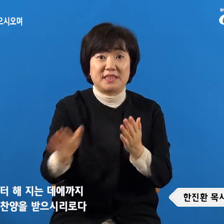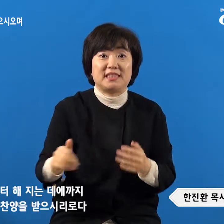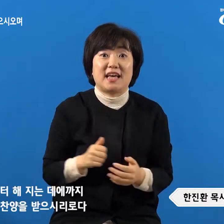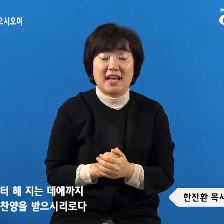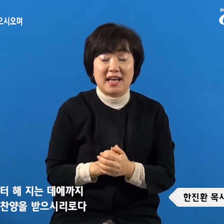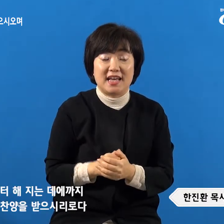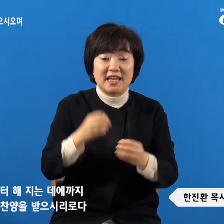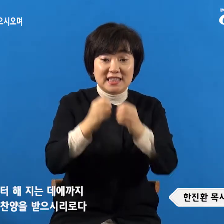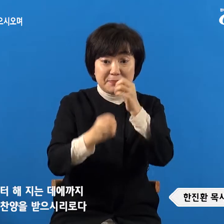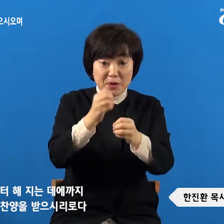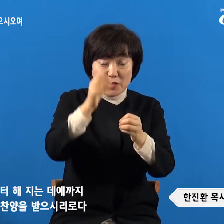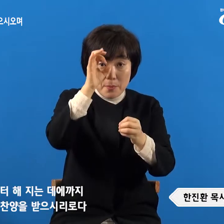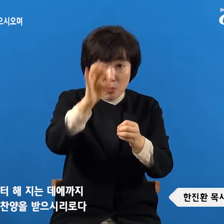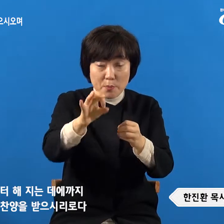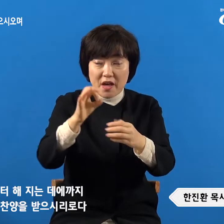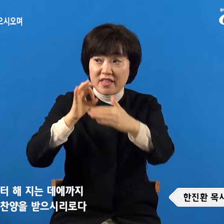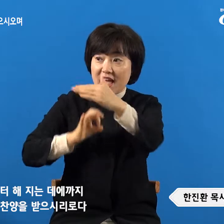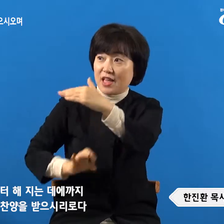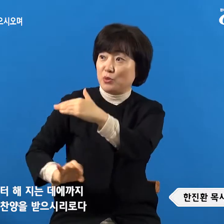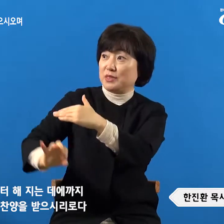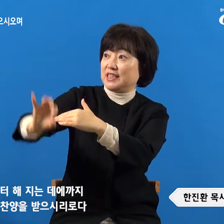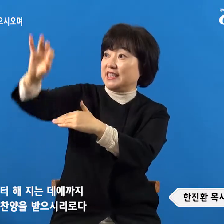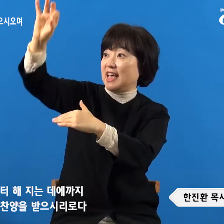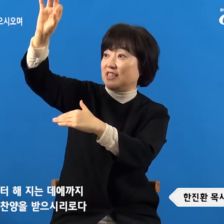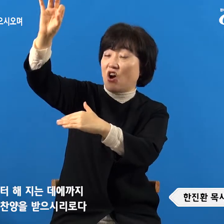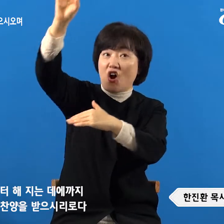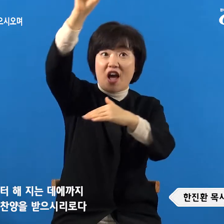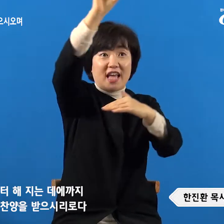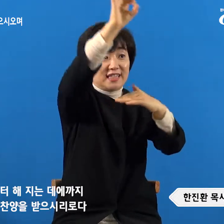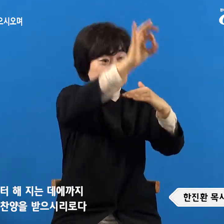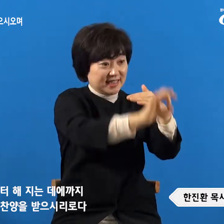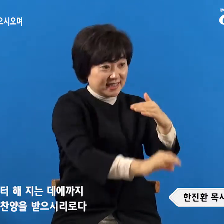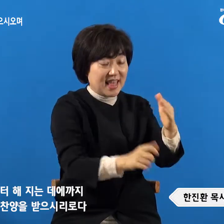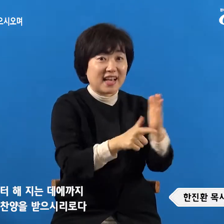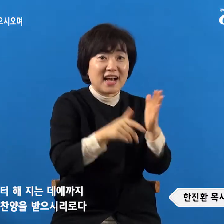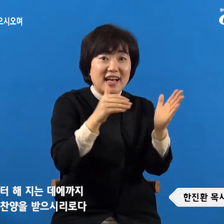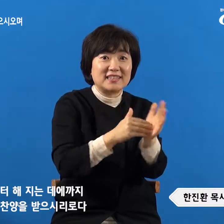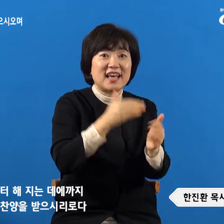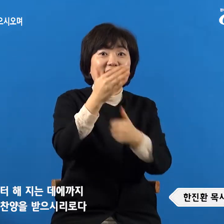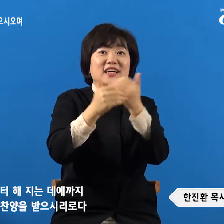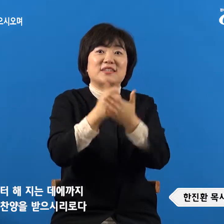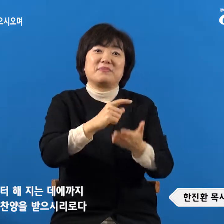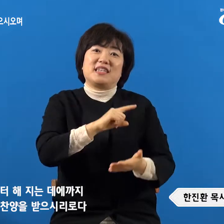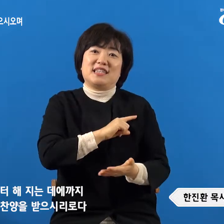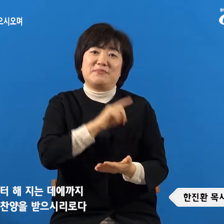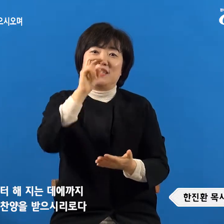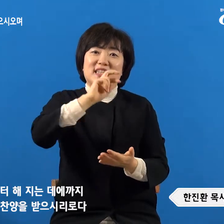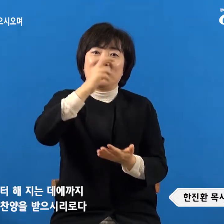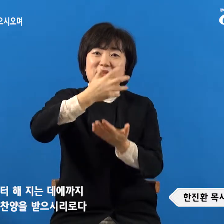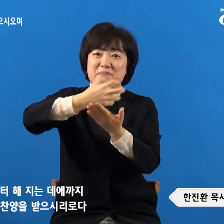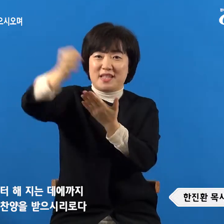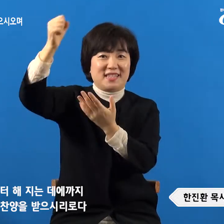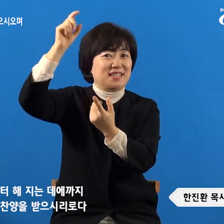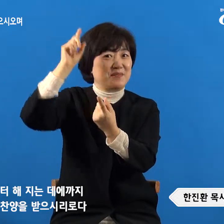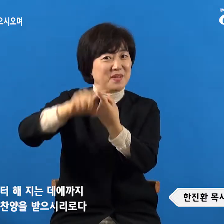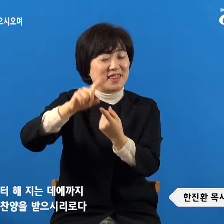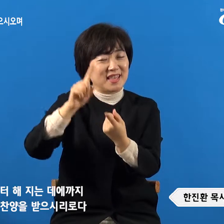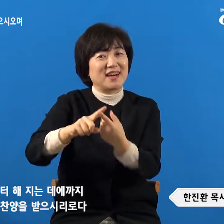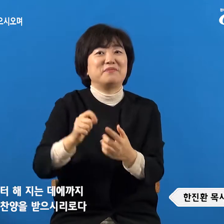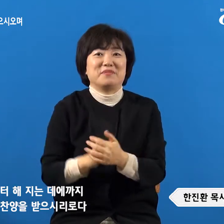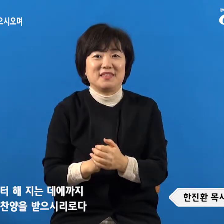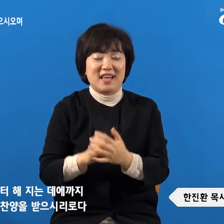돋는 데서부터 해 지는 데까지 여호와의 이름이 찬양을 받으시리로다 했습니다. 이